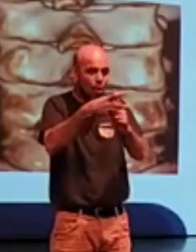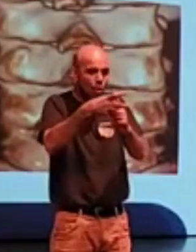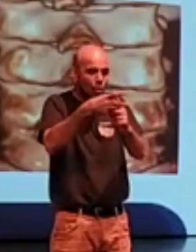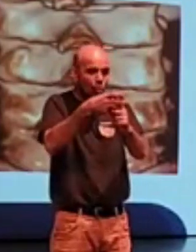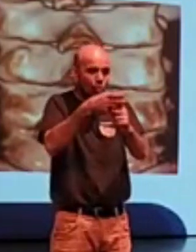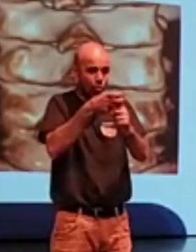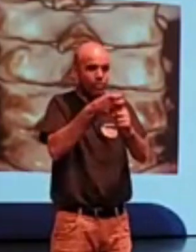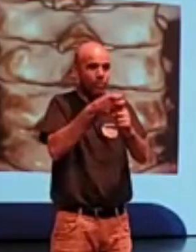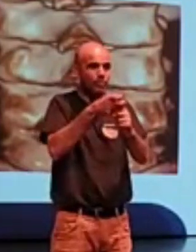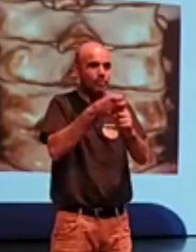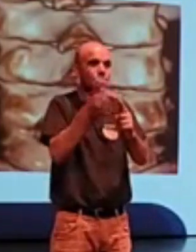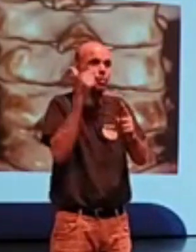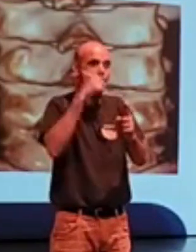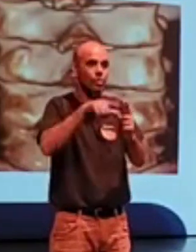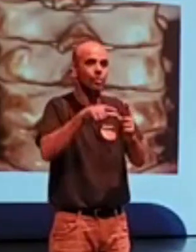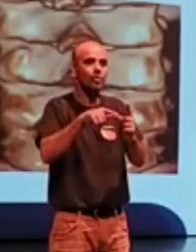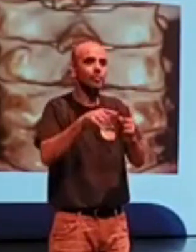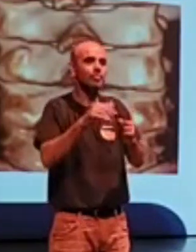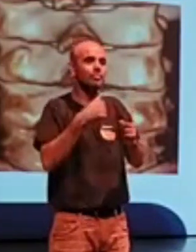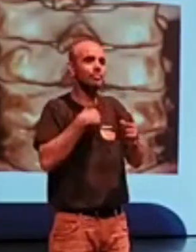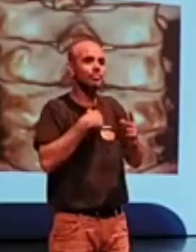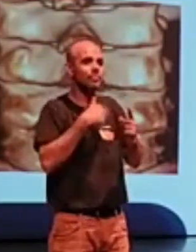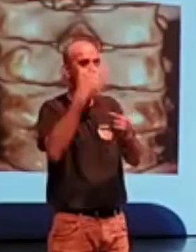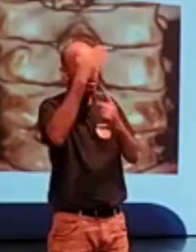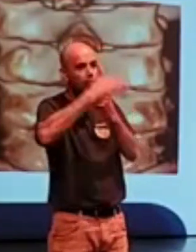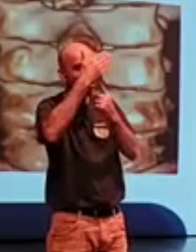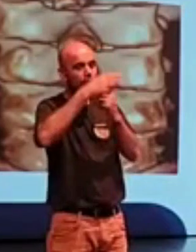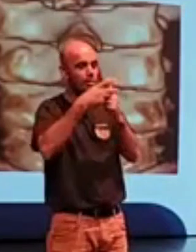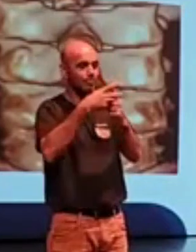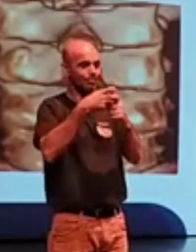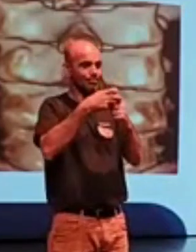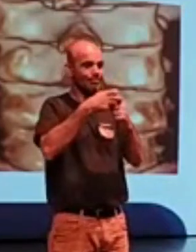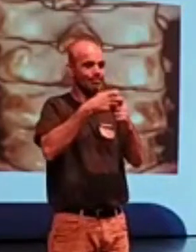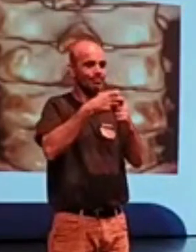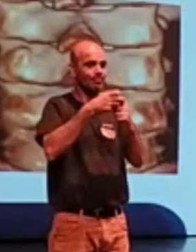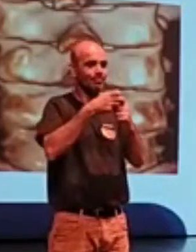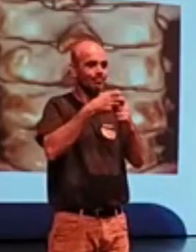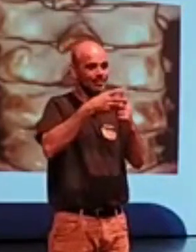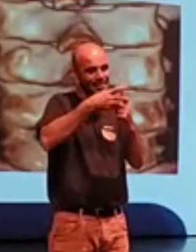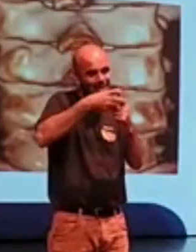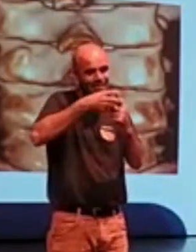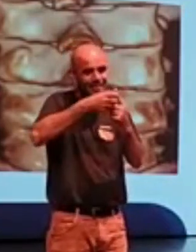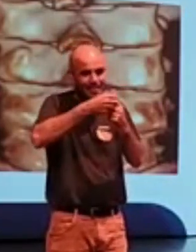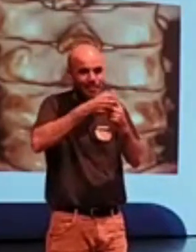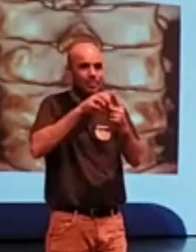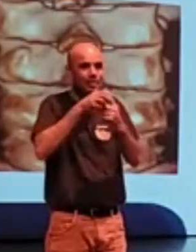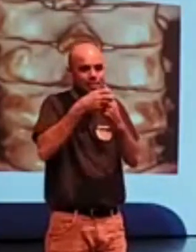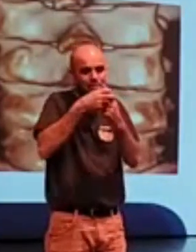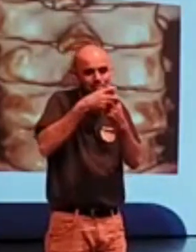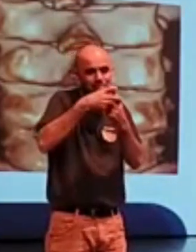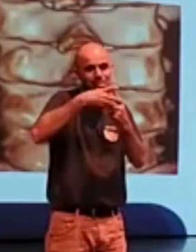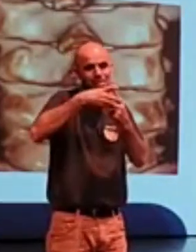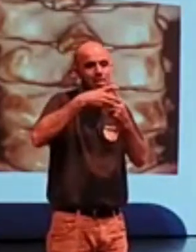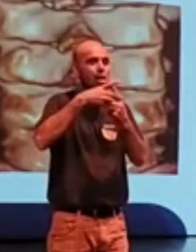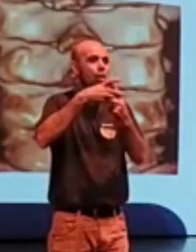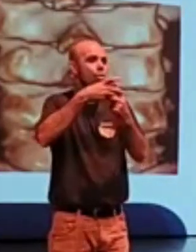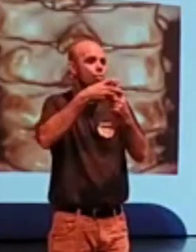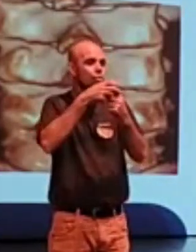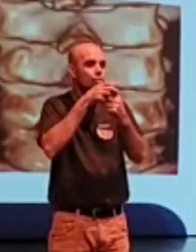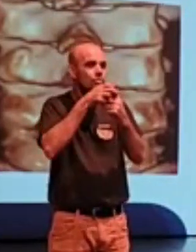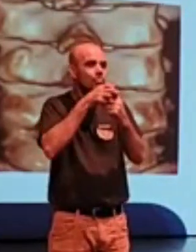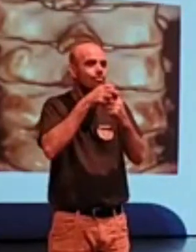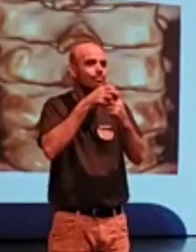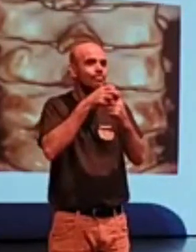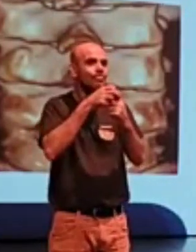ali seria toda, desculpa que muda um pouco a nitidez, mas nós conseguimos descomprimir as raízes saindo da medula cervical,